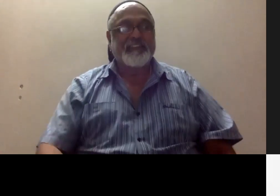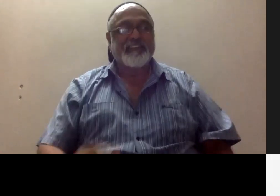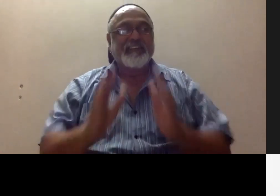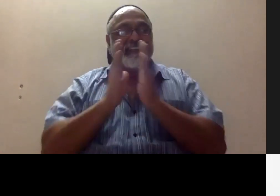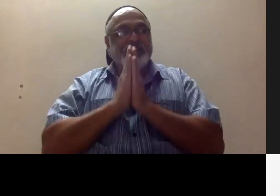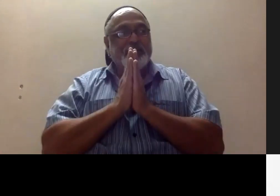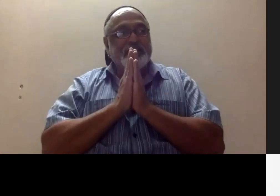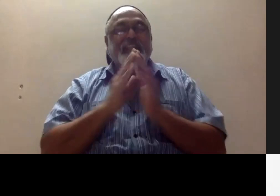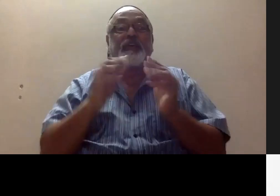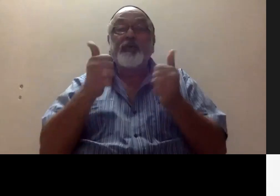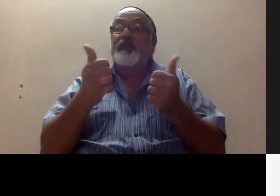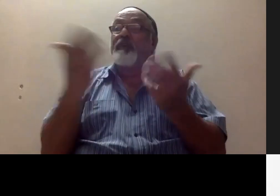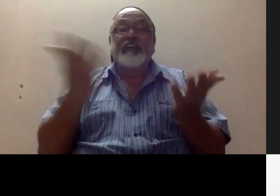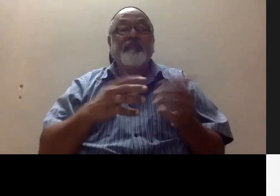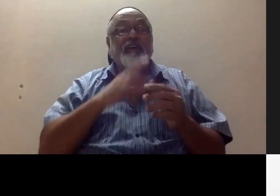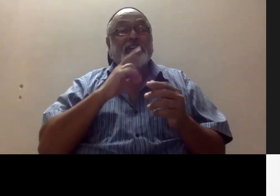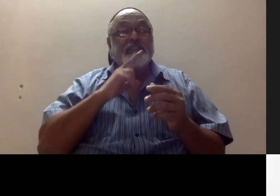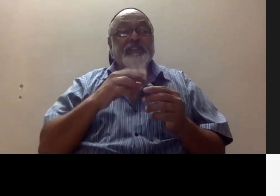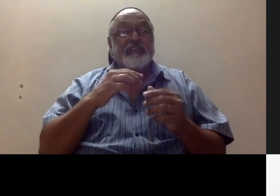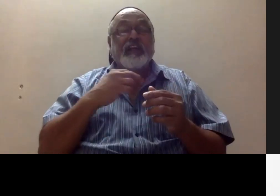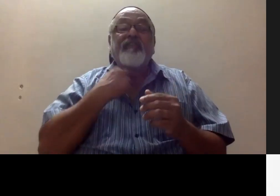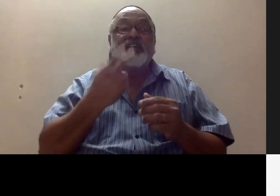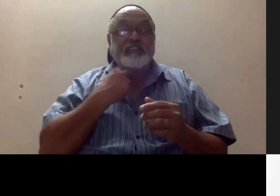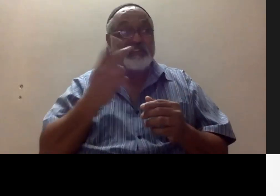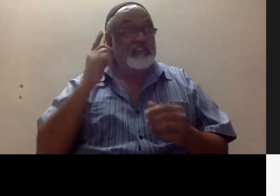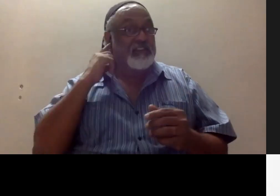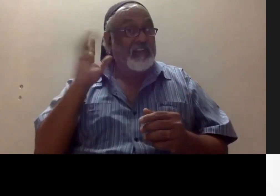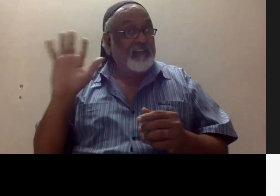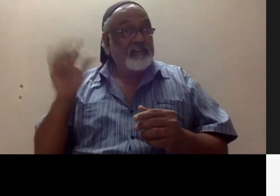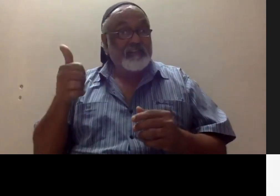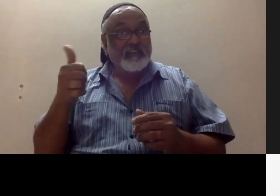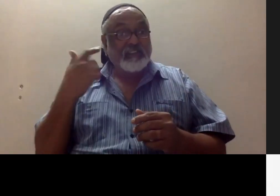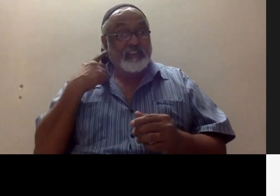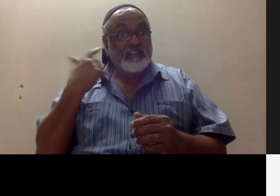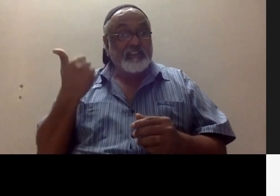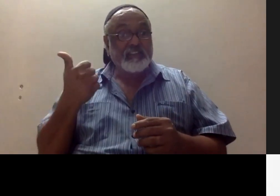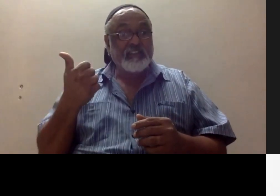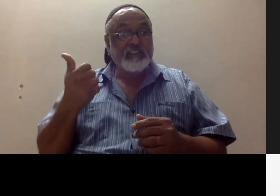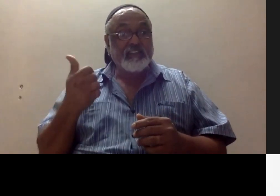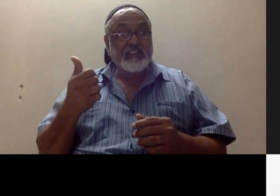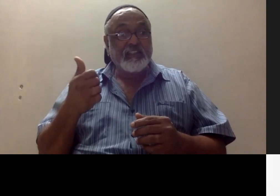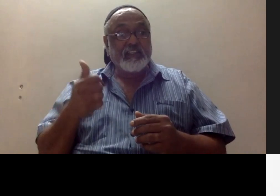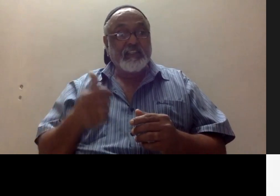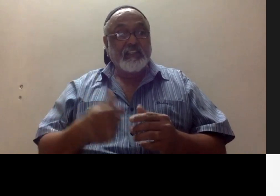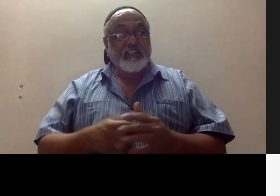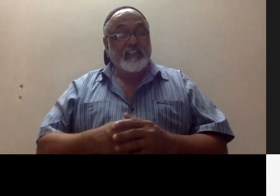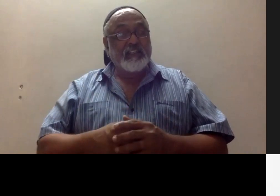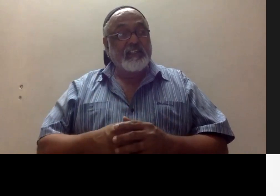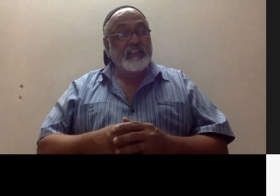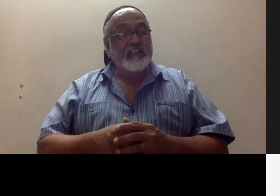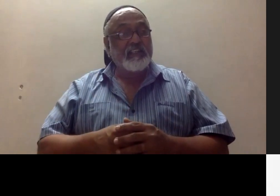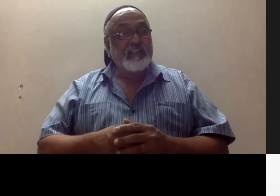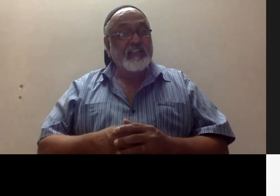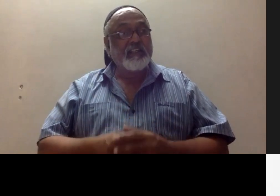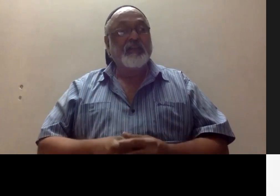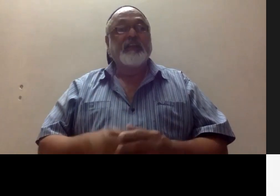to. मेरी आवाज आ रही है क्या आपको? हाँ जी केशव जी, आ रही है, प्लीज पूछिए। अभी आपने कहा कि मतलब बिल्कुल सही, मैं भी